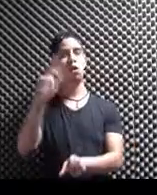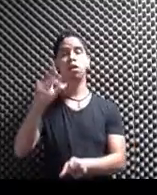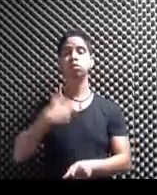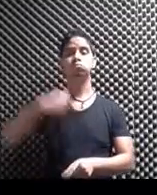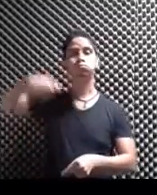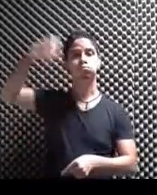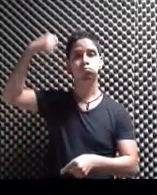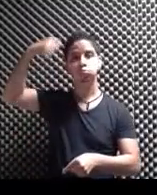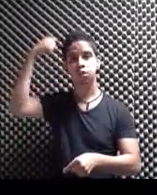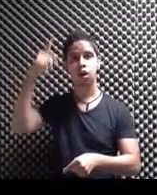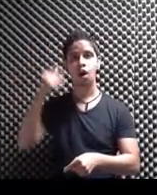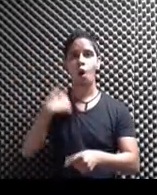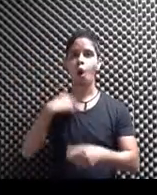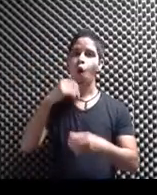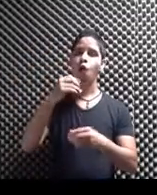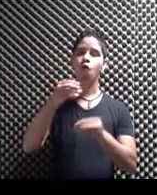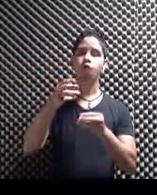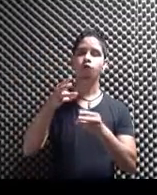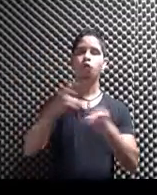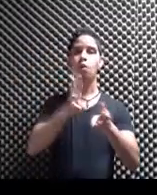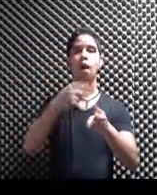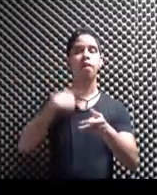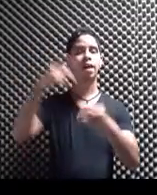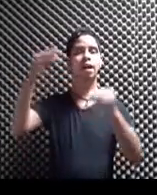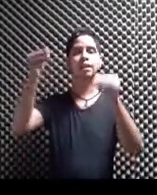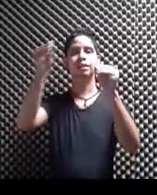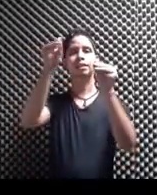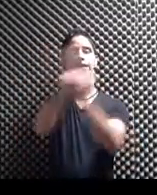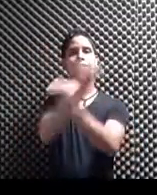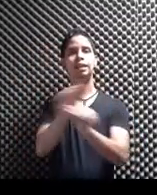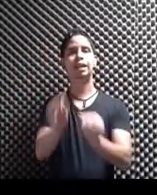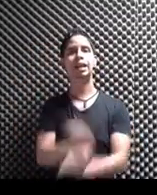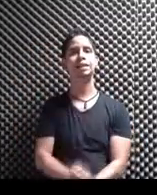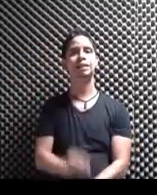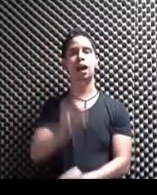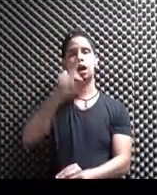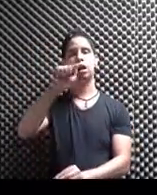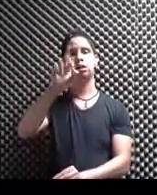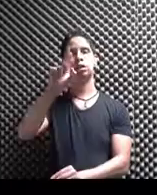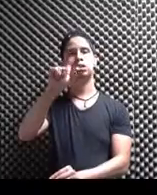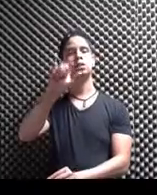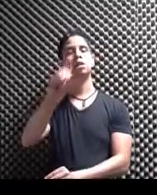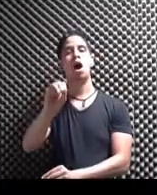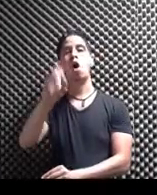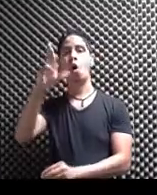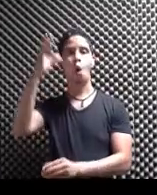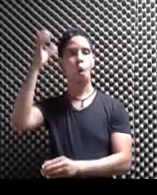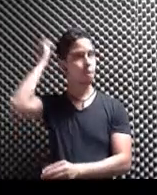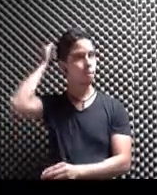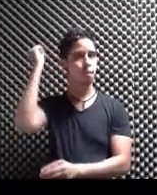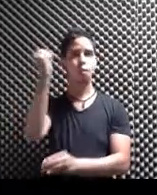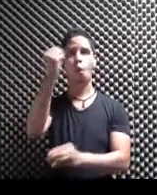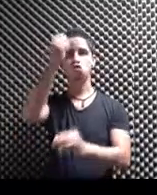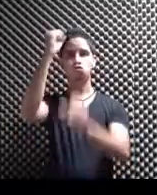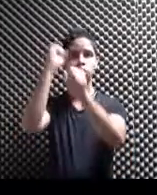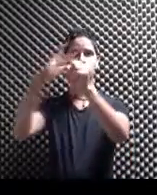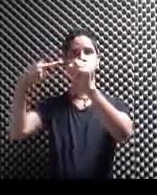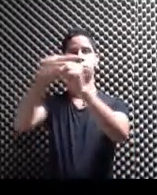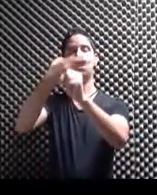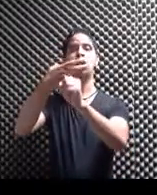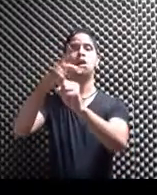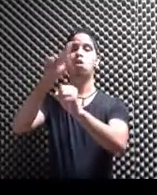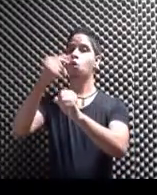recorta su cabello en forma de trenza o moño con un mínimo de 8 pulgadas debe estar limpio y seco no puede haber sido